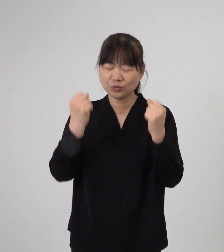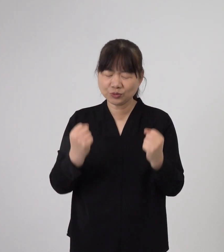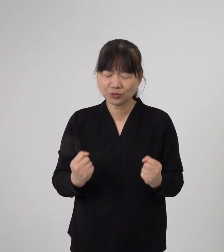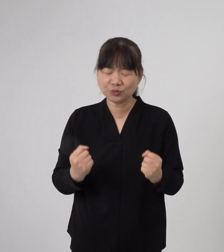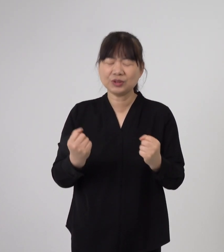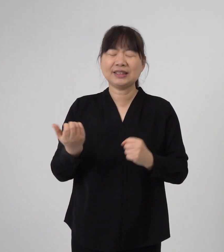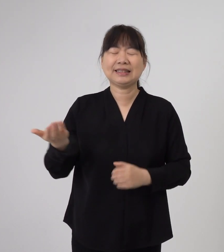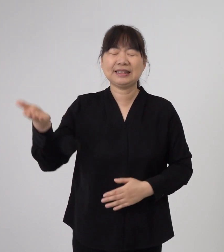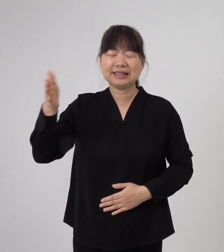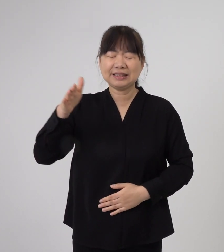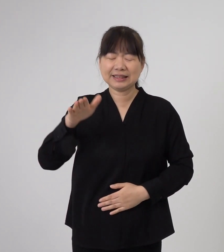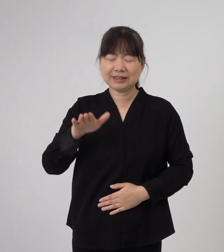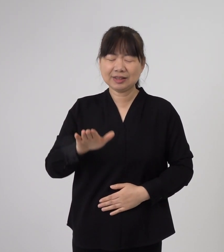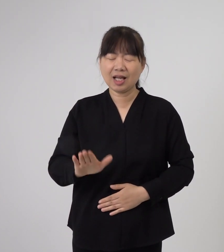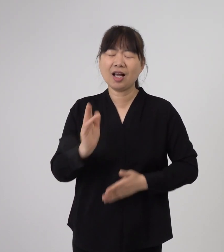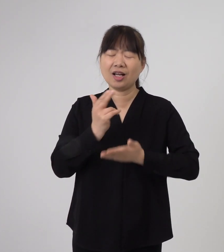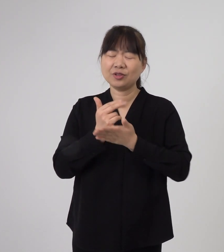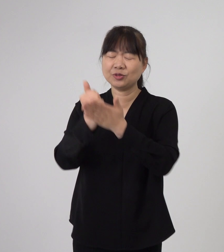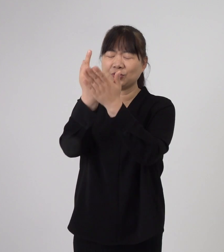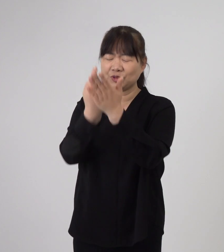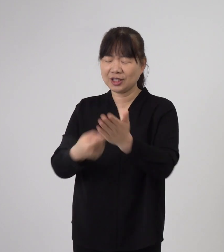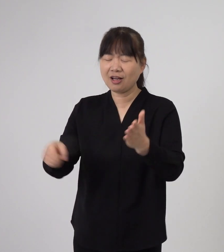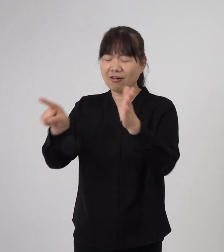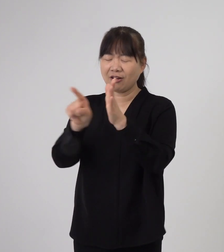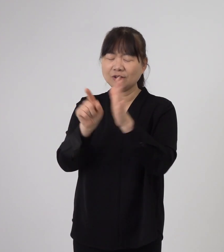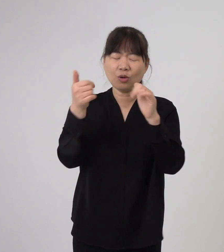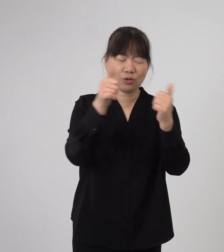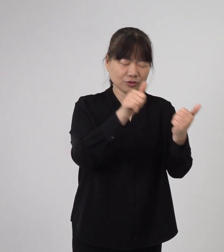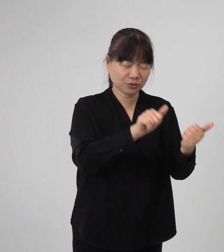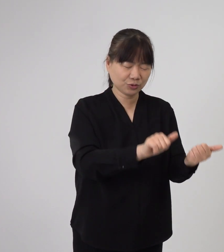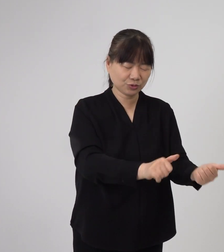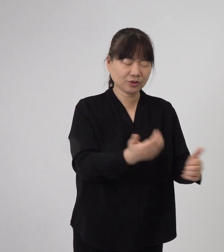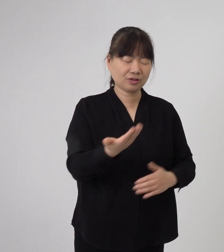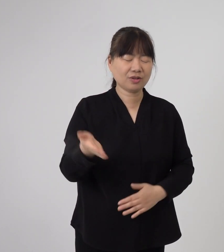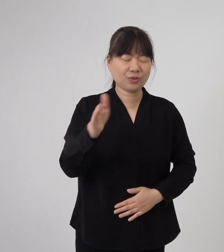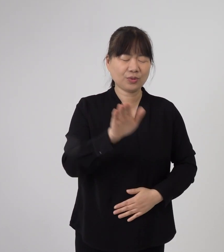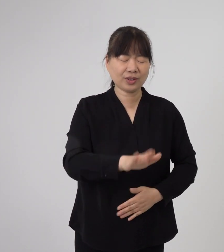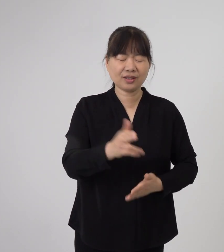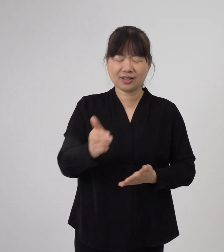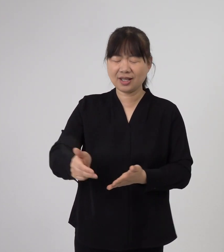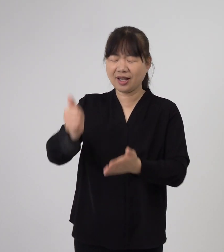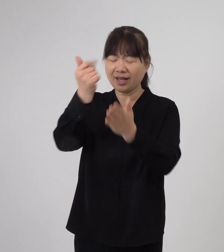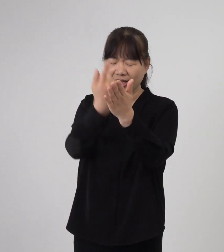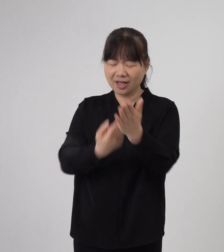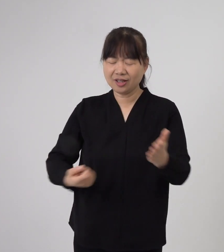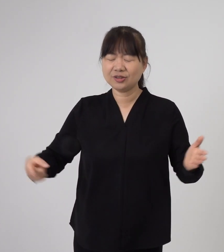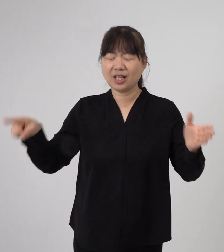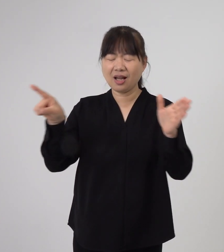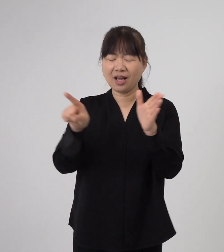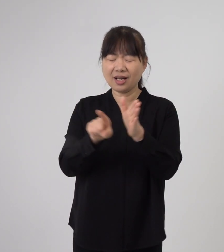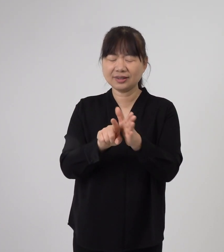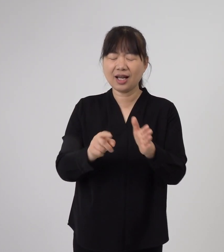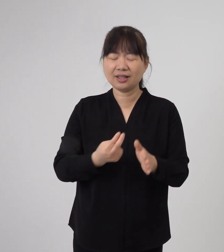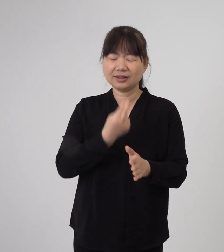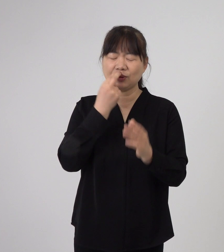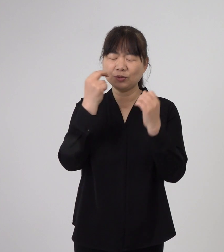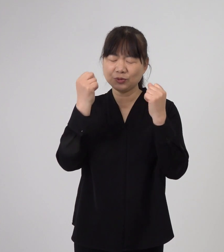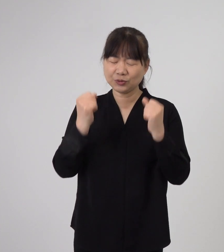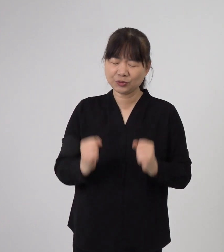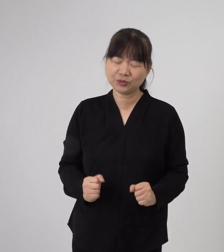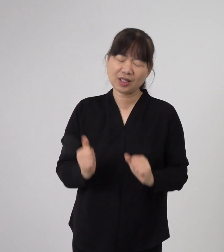살아도 주를 위해 죽어도 주를 위해